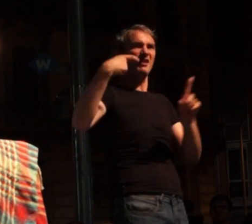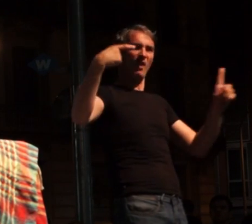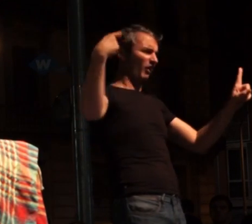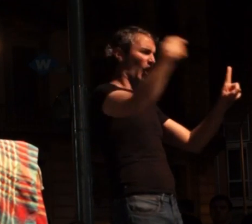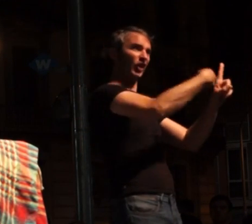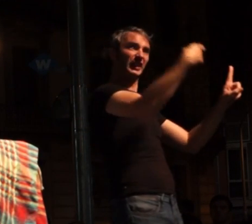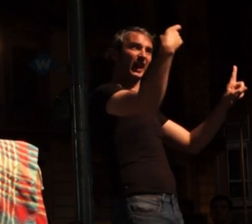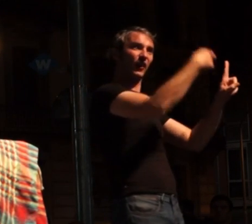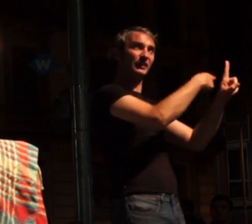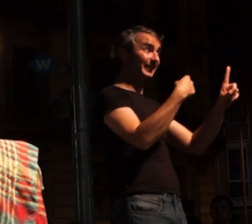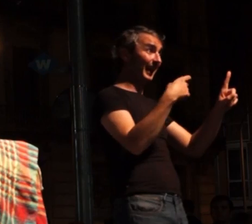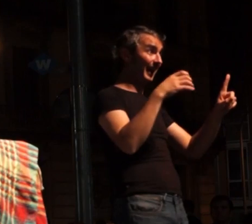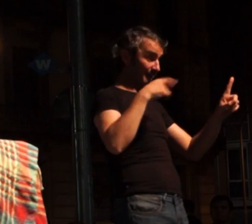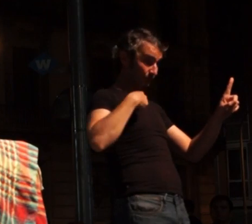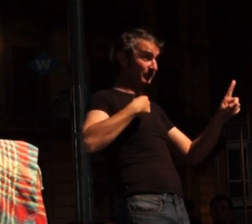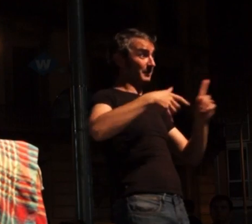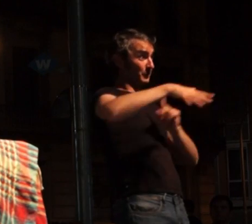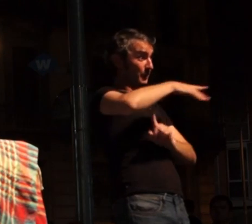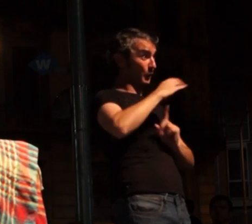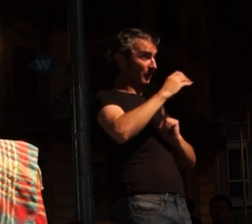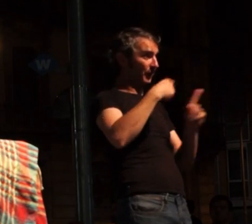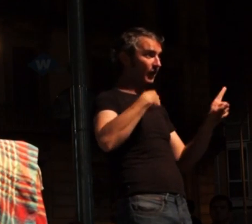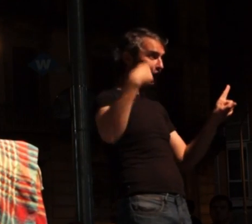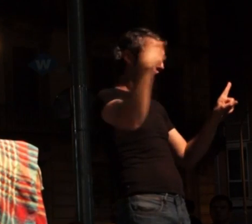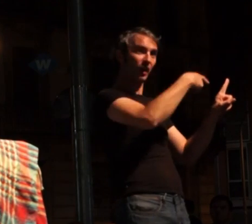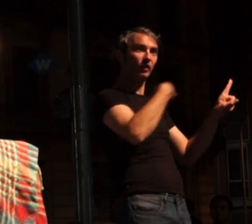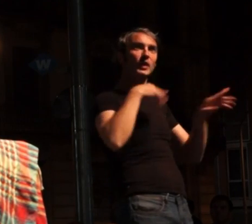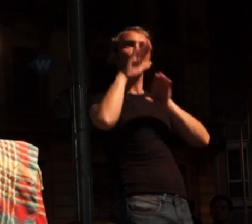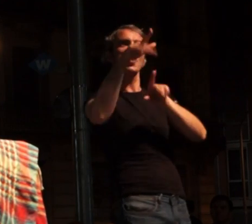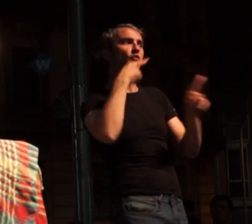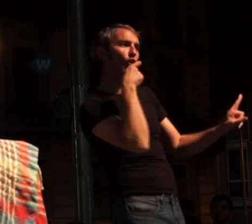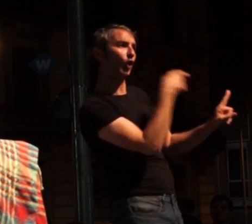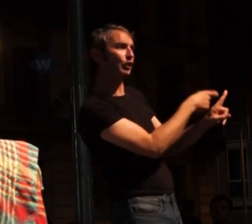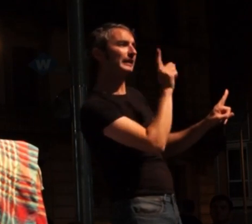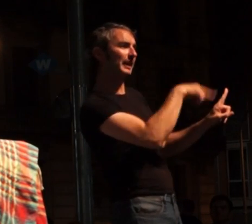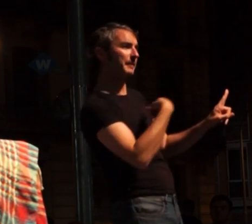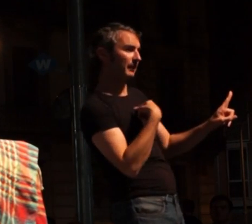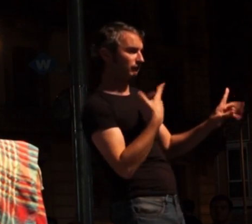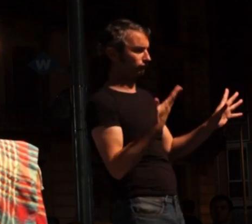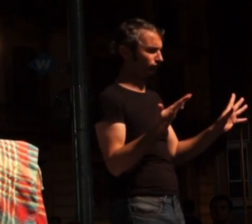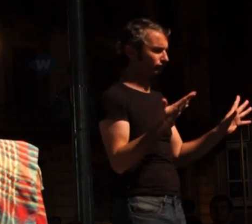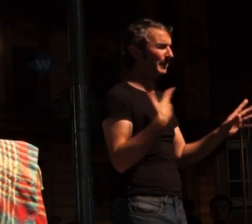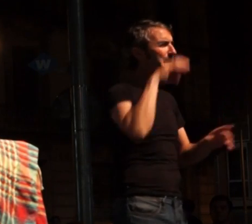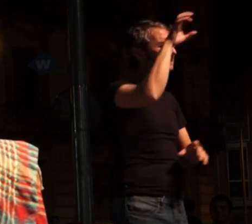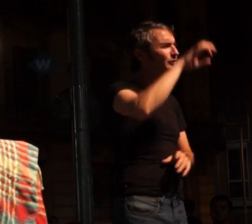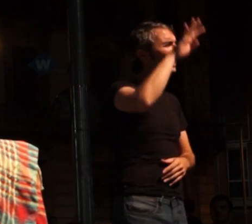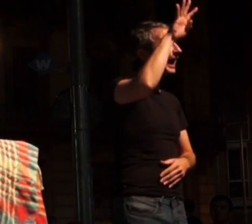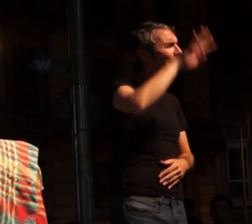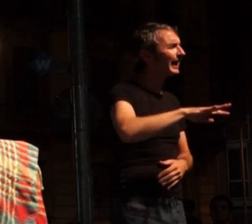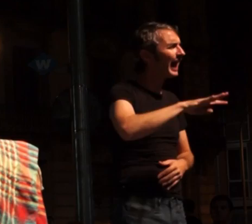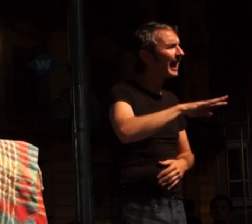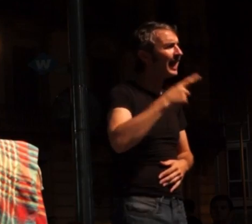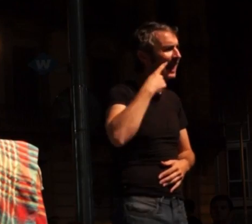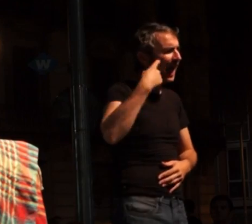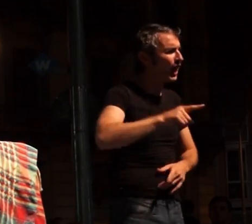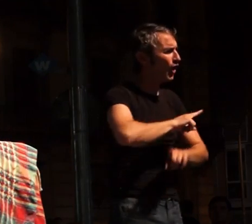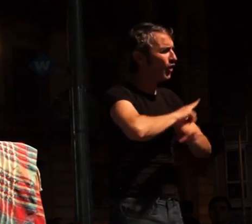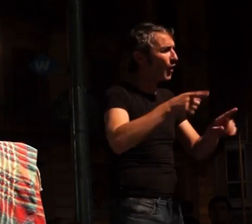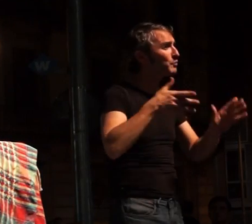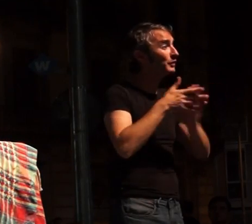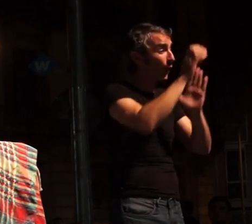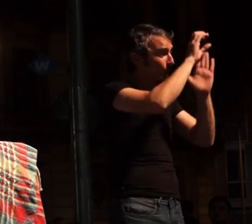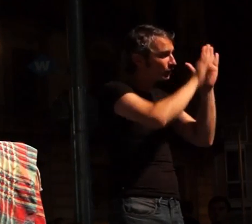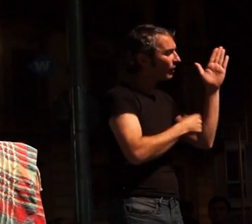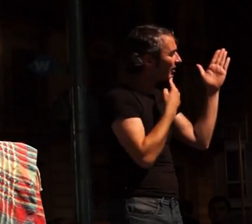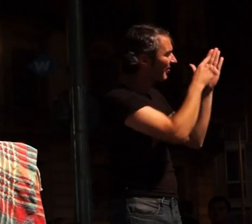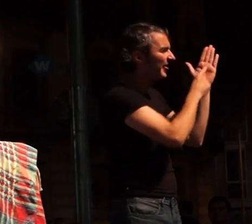i us faran odiar els oprimits. Els països catalans no existeixen, perquè ho diu la Constitució, perquè només